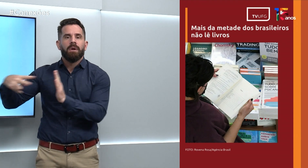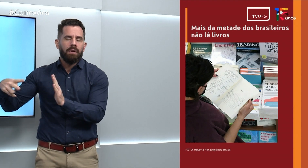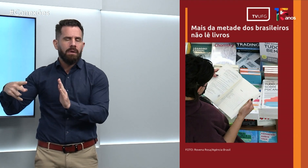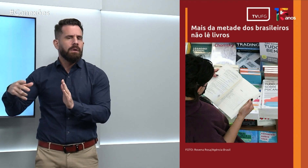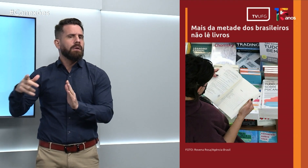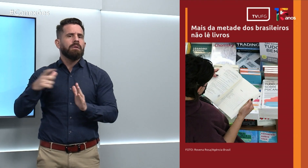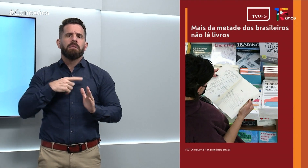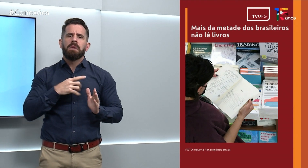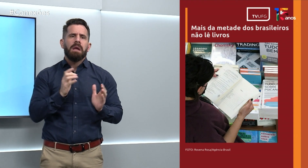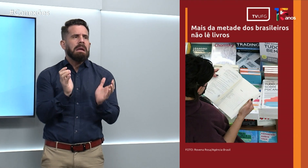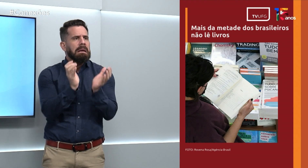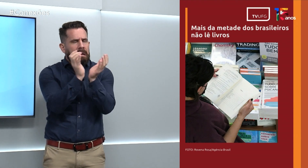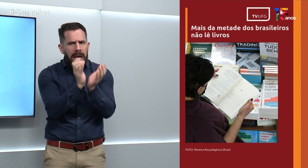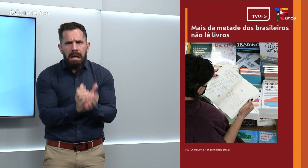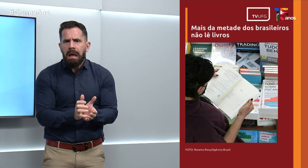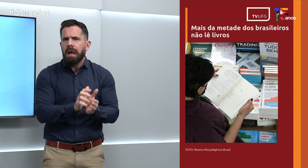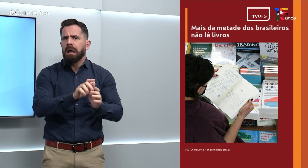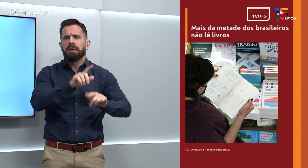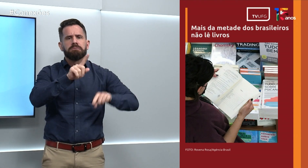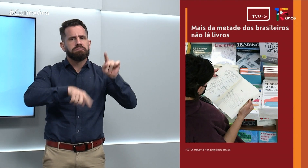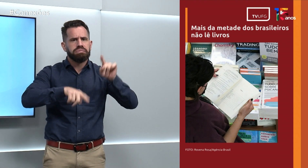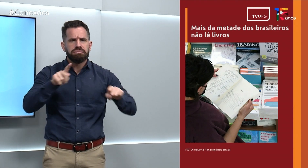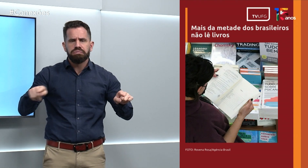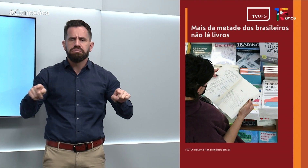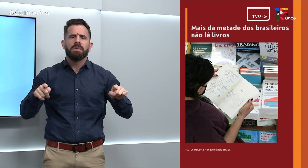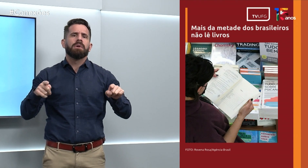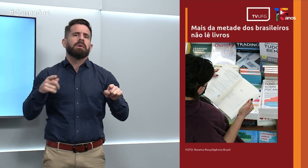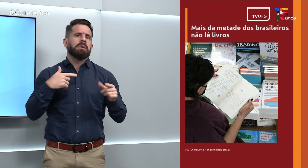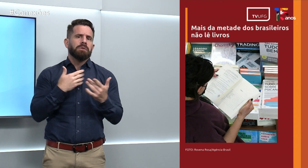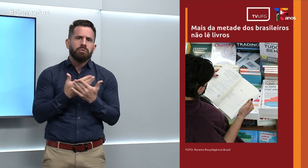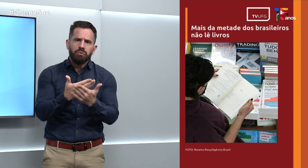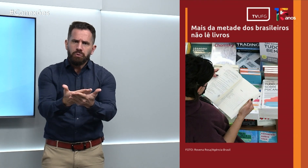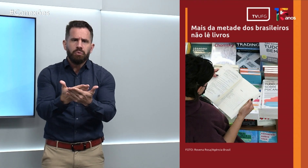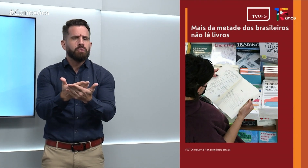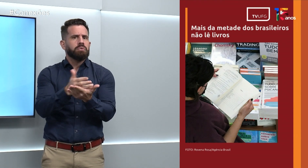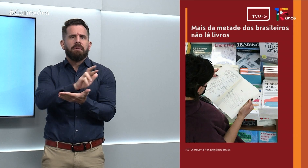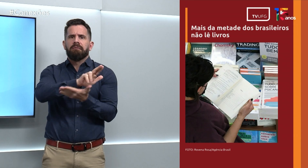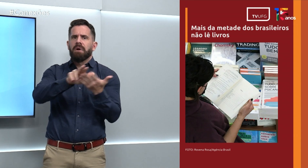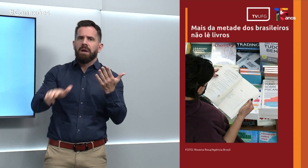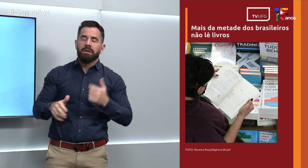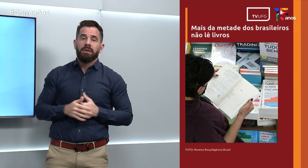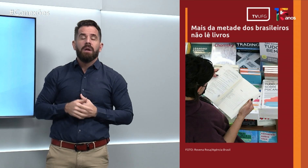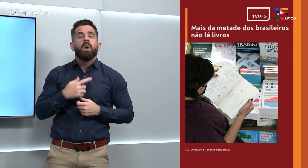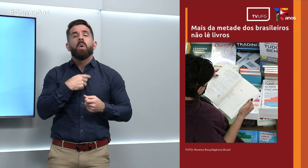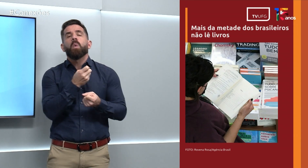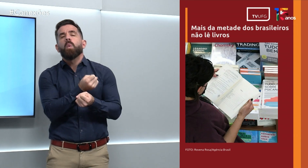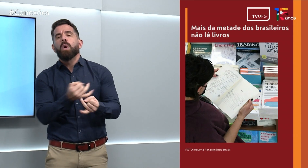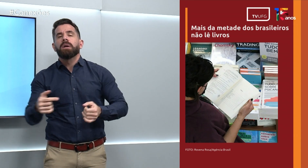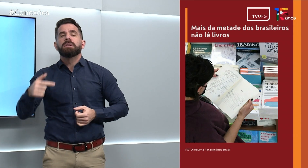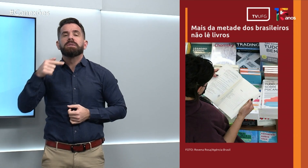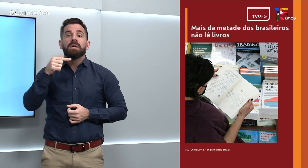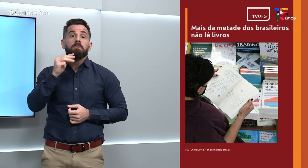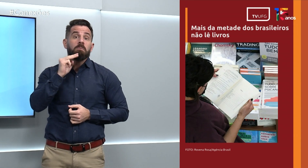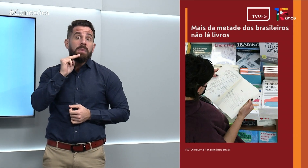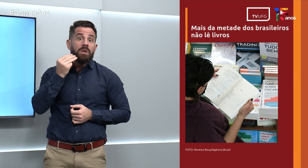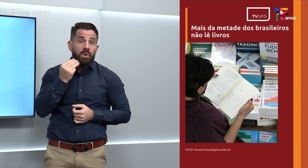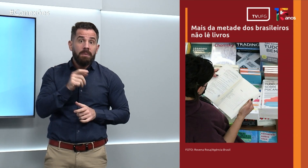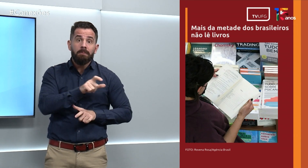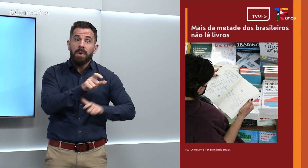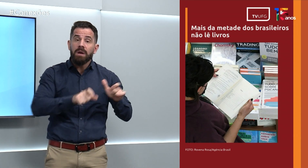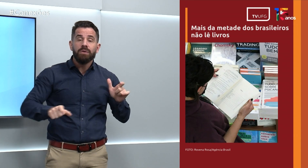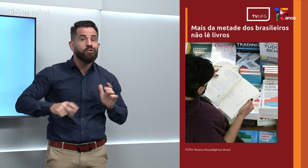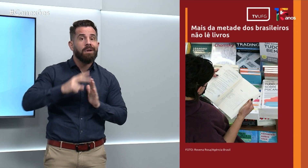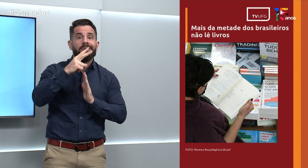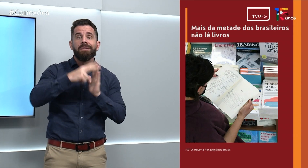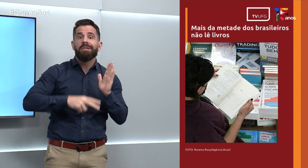classes, faixas etárias e níveis de escolaridade. Foram mais de 7 milhões de leitores perdidos nos últimos